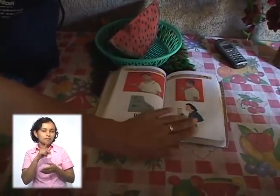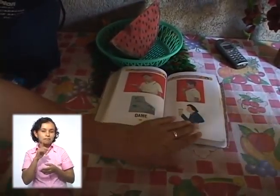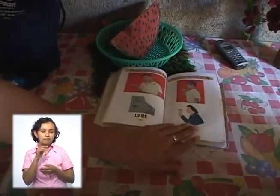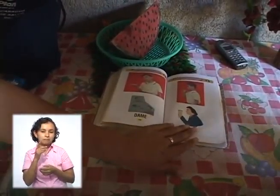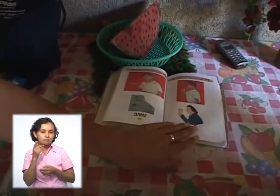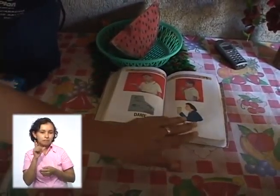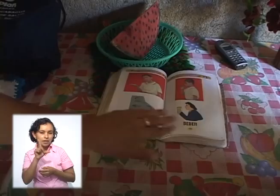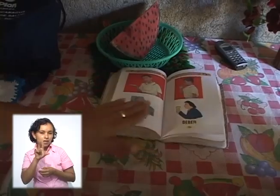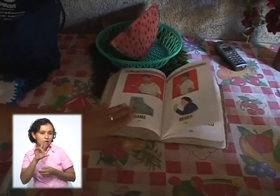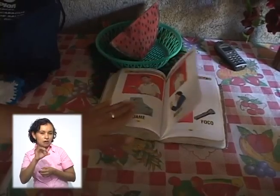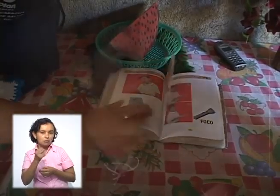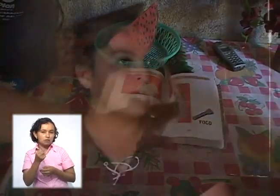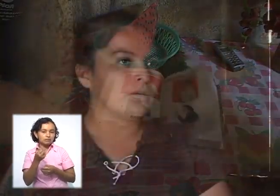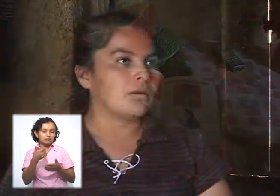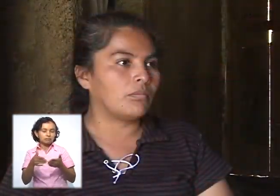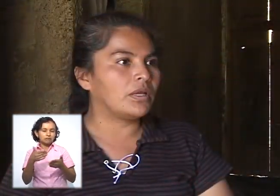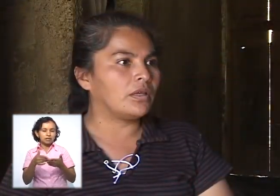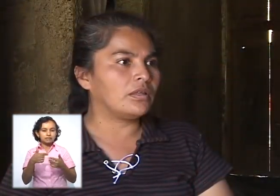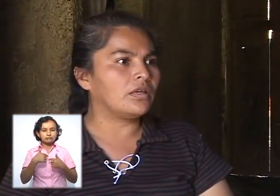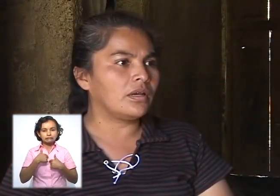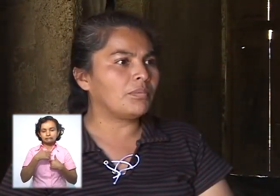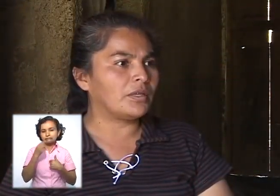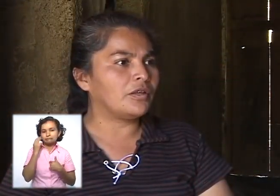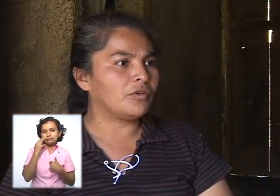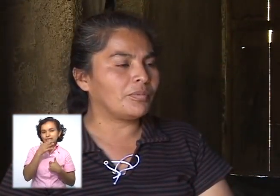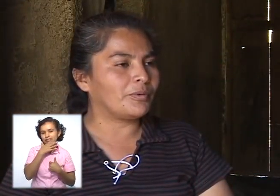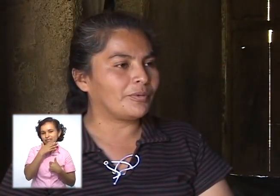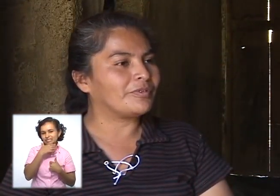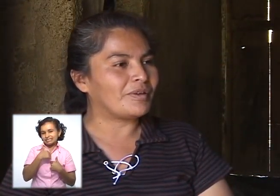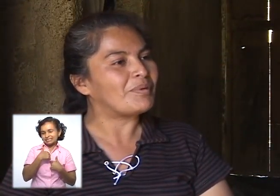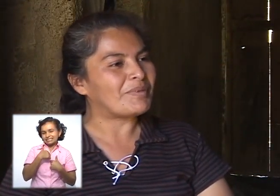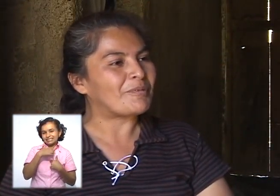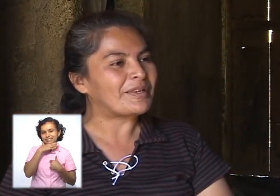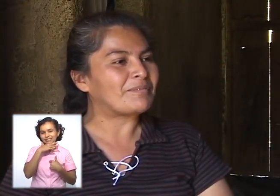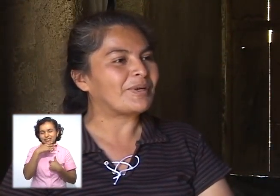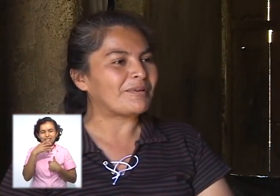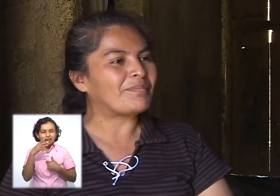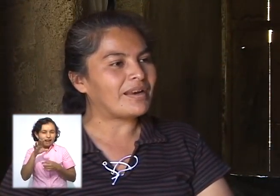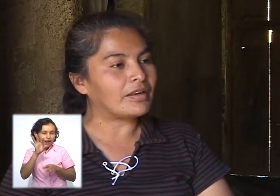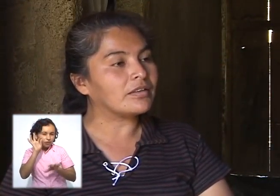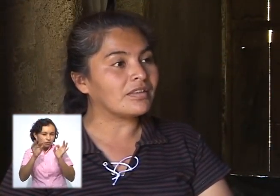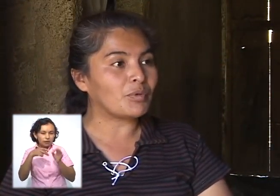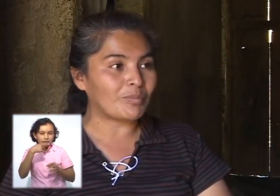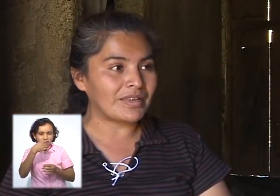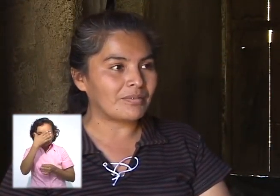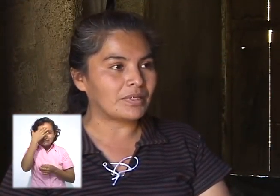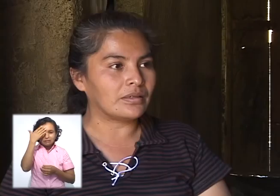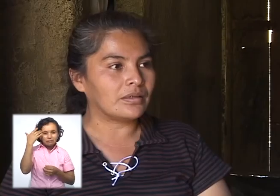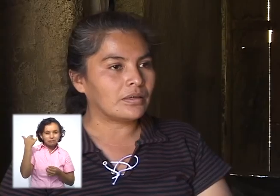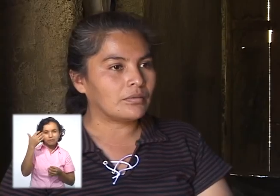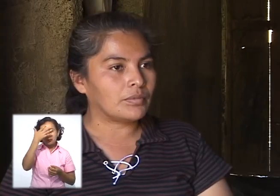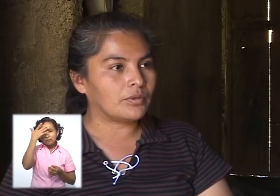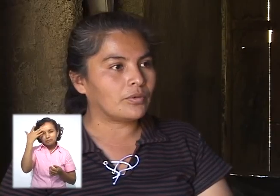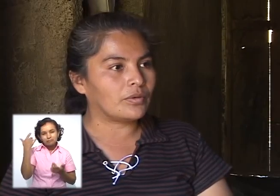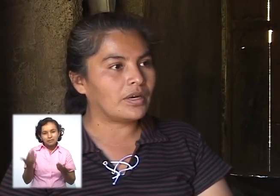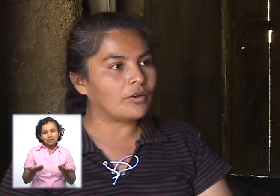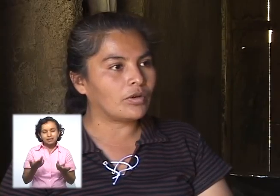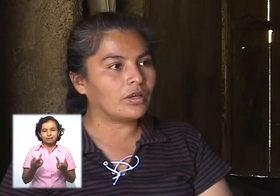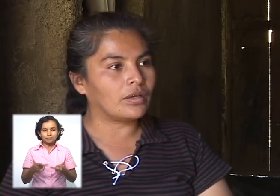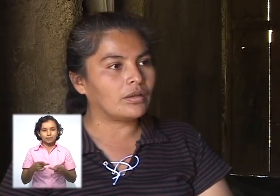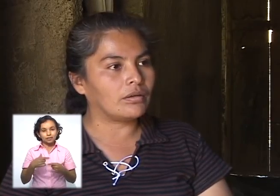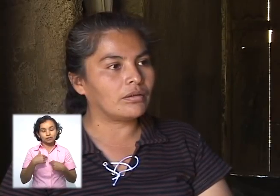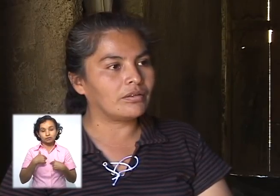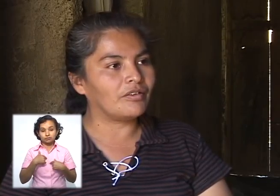ella le resulta más difícil. Bastante he aprendido, pero siempre me cuesta, porque hay palabras que se me olvidan, ¿verdad? Pero,